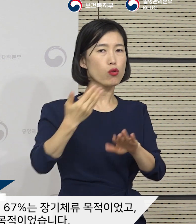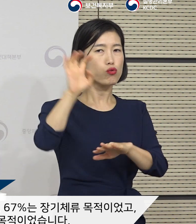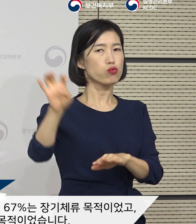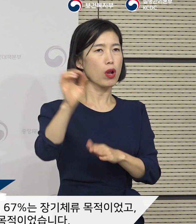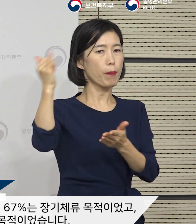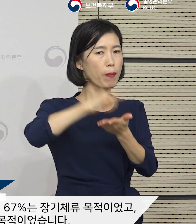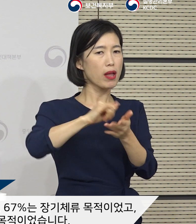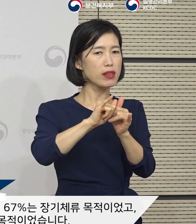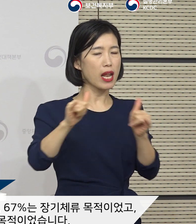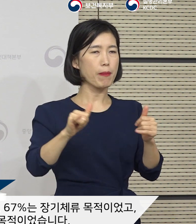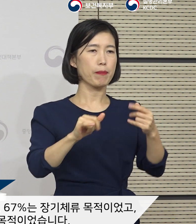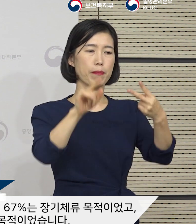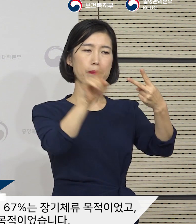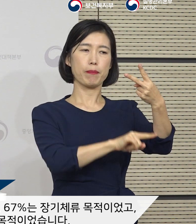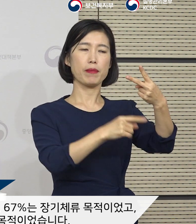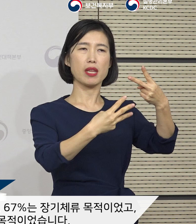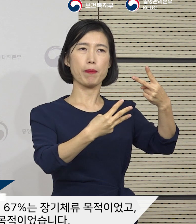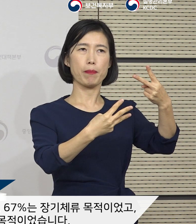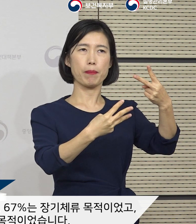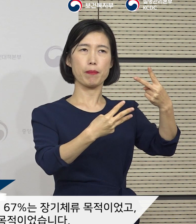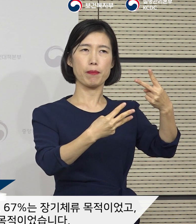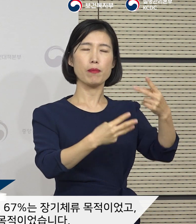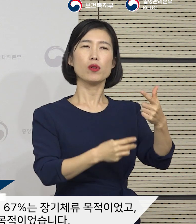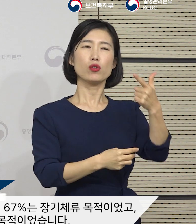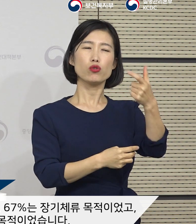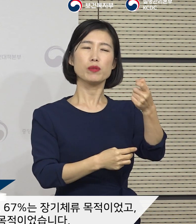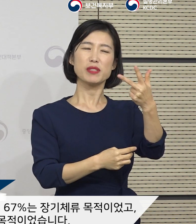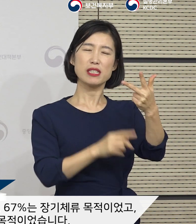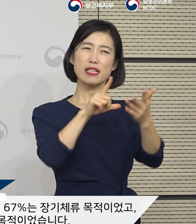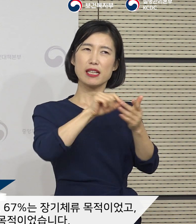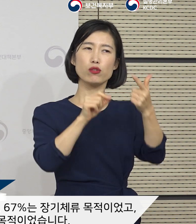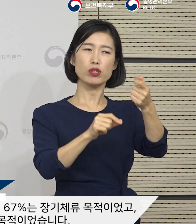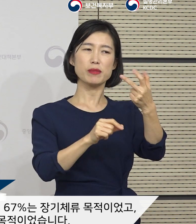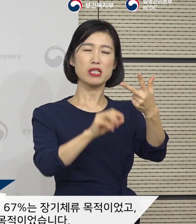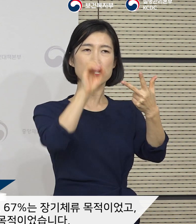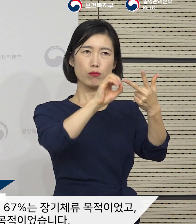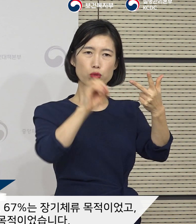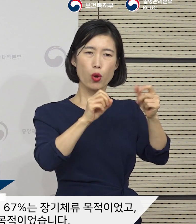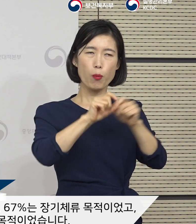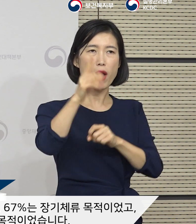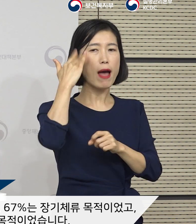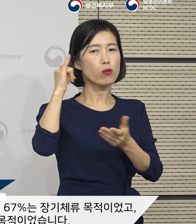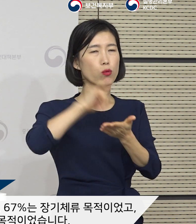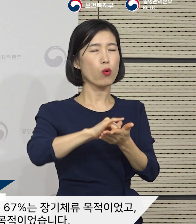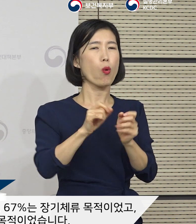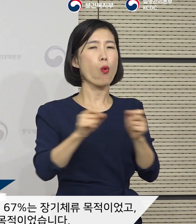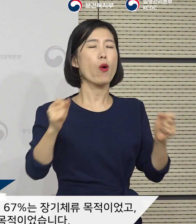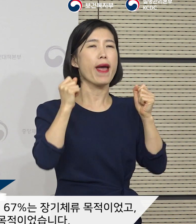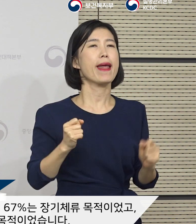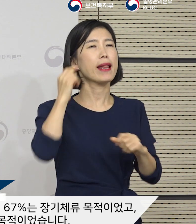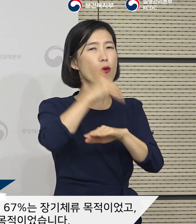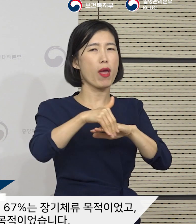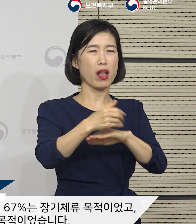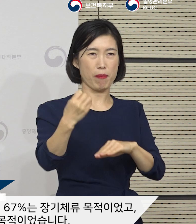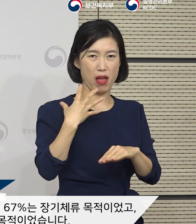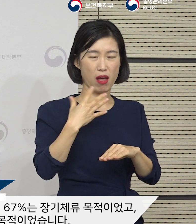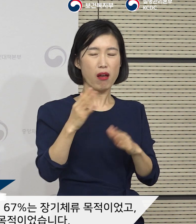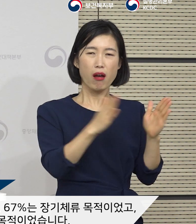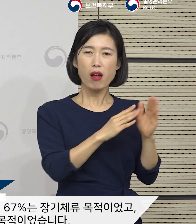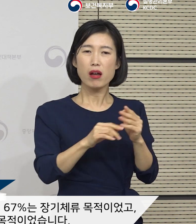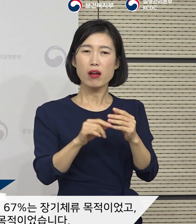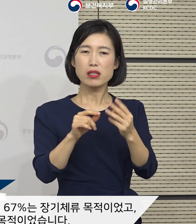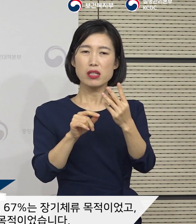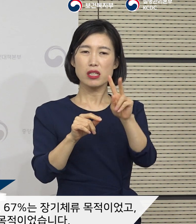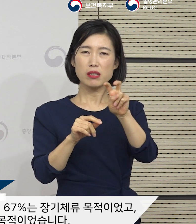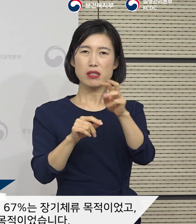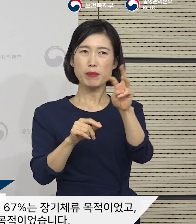중 3분의 2, 67%는 장기 체류 목적이었고 나머지 3분의 1은 공무,